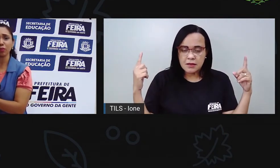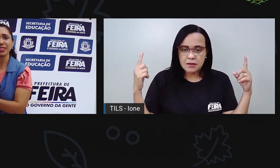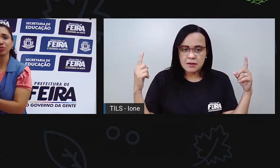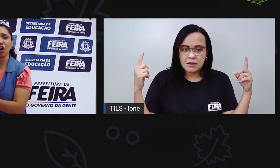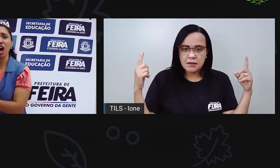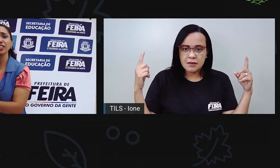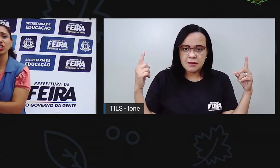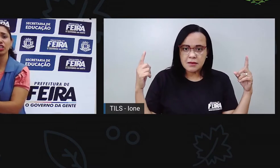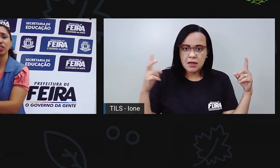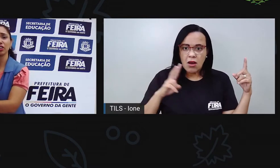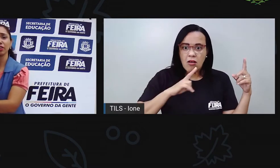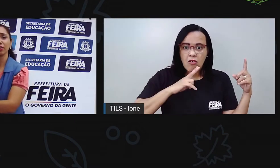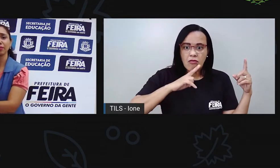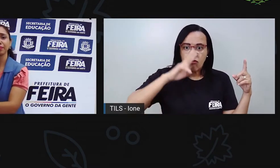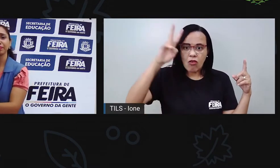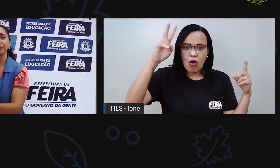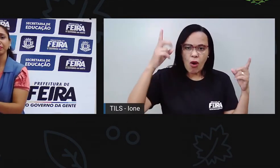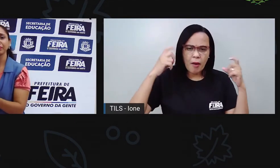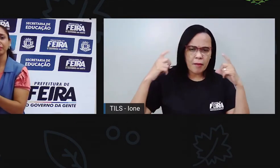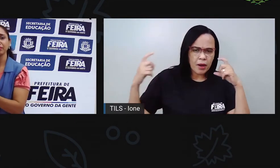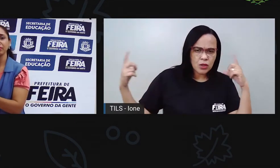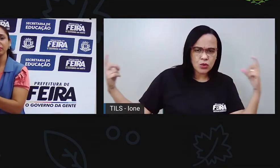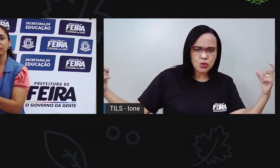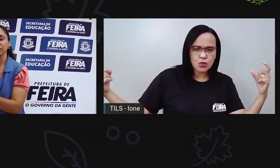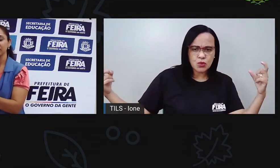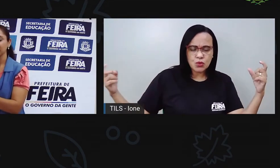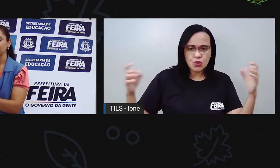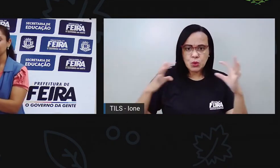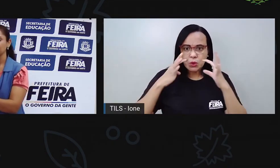Está ficando mais forte.